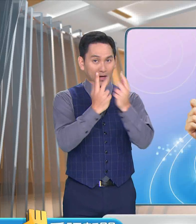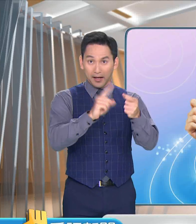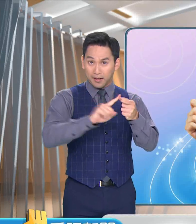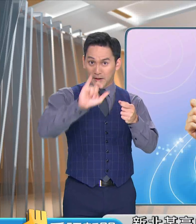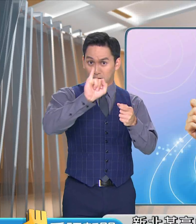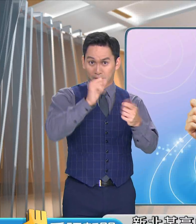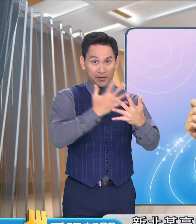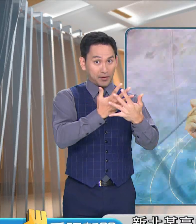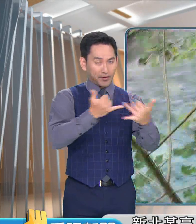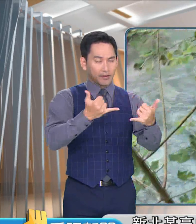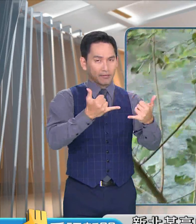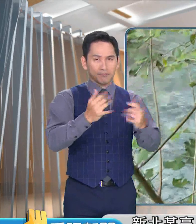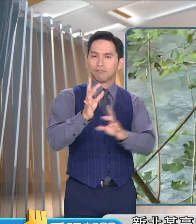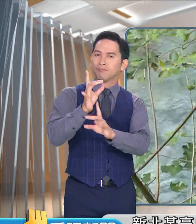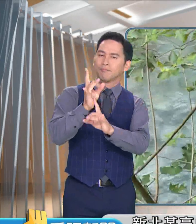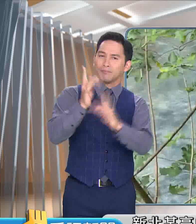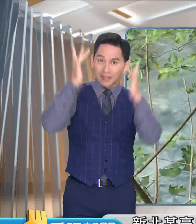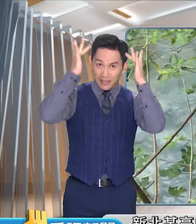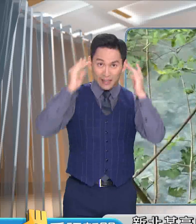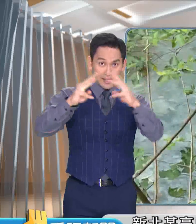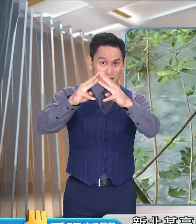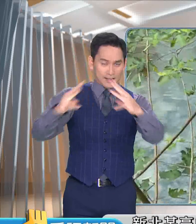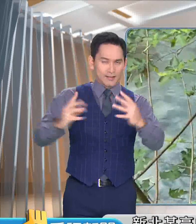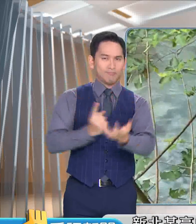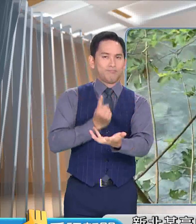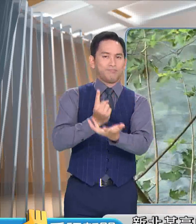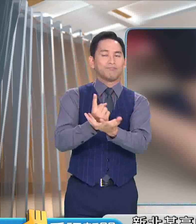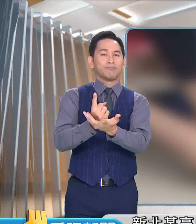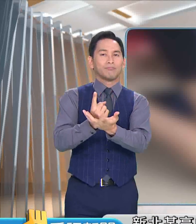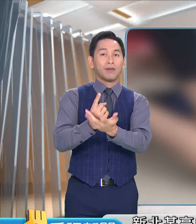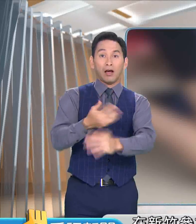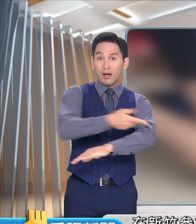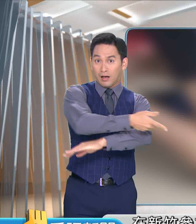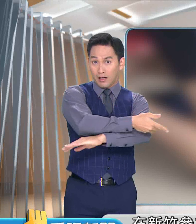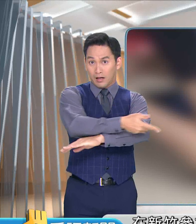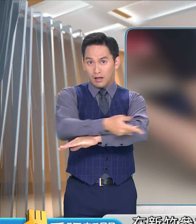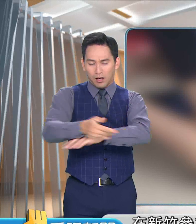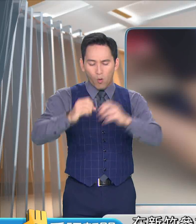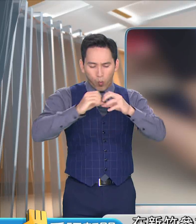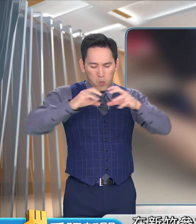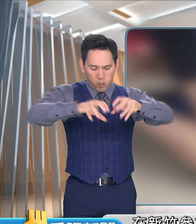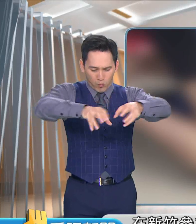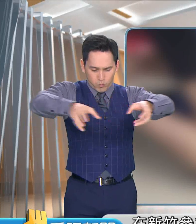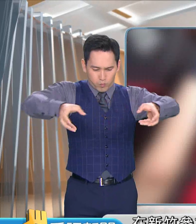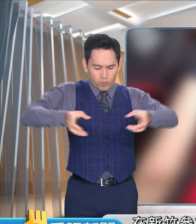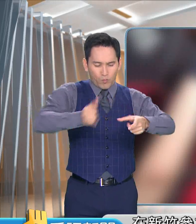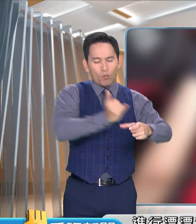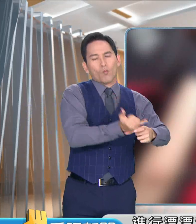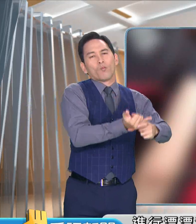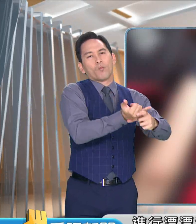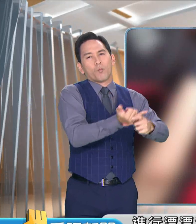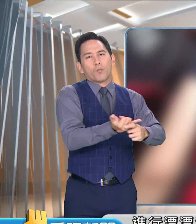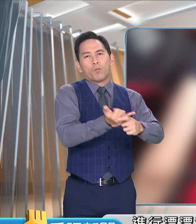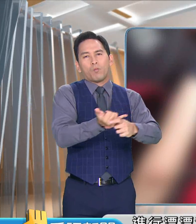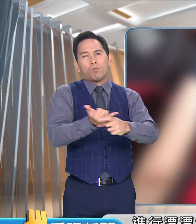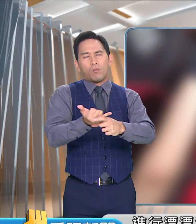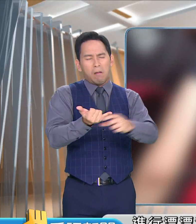新北某高中一名高一女学生在新竹参加夏令营进行飘飘河活动